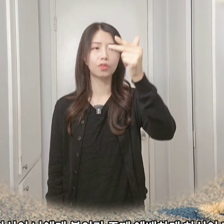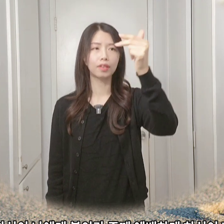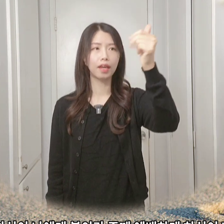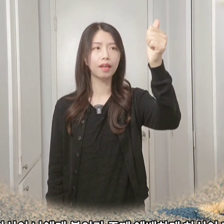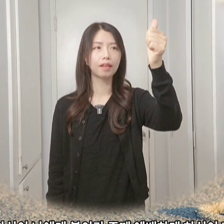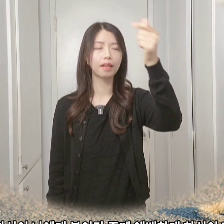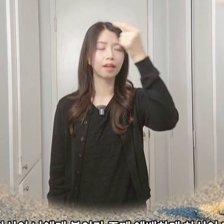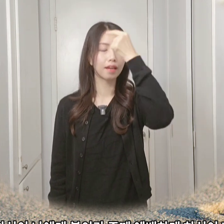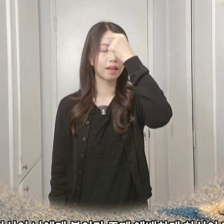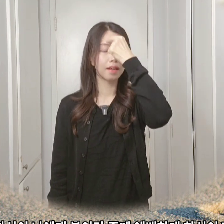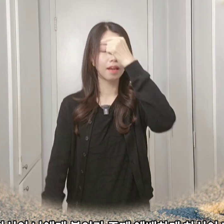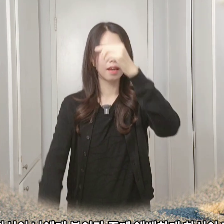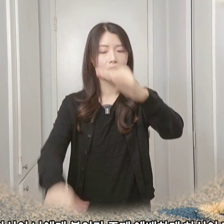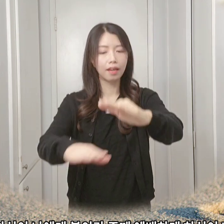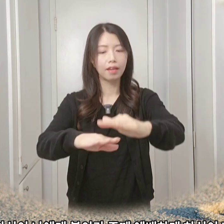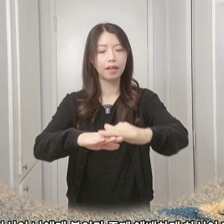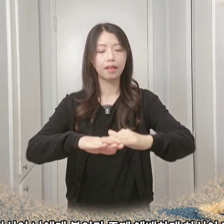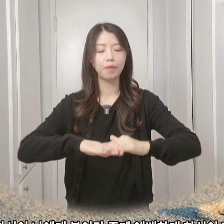주께